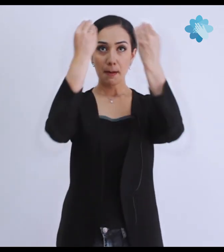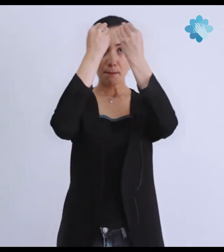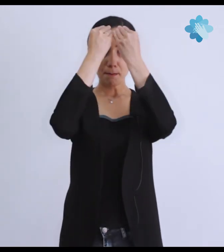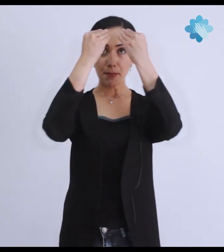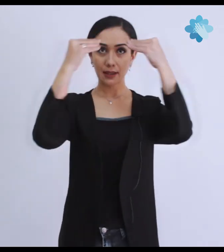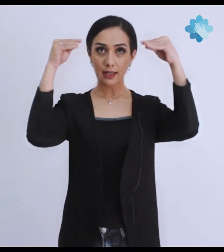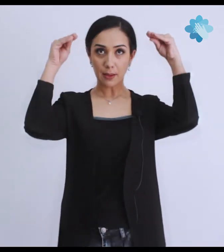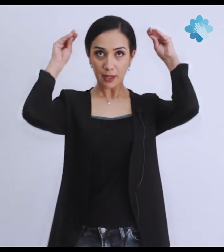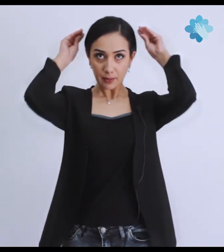панама